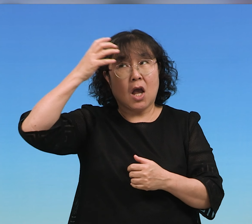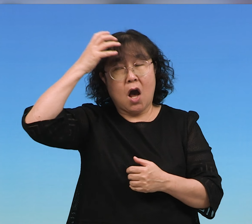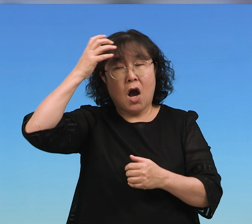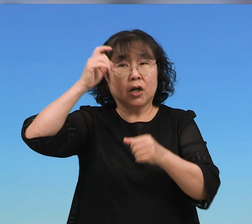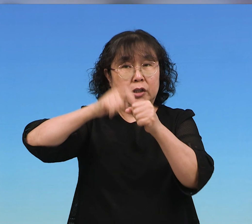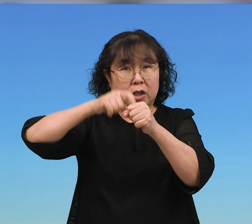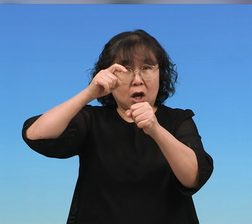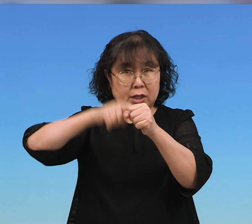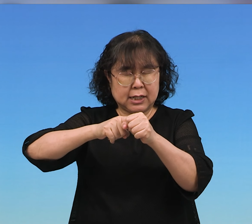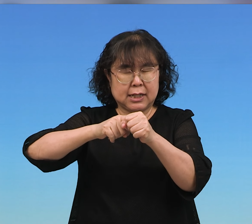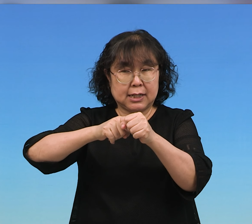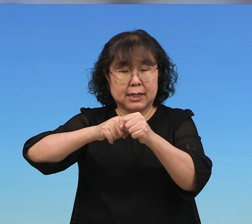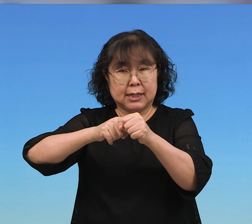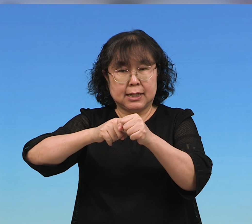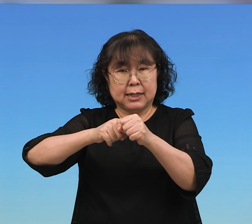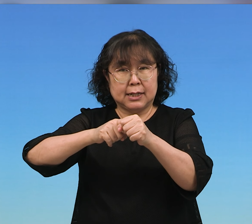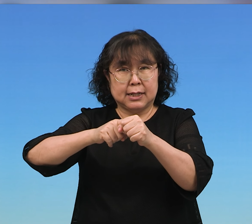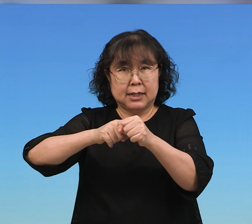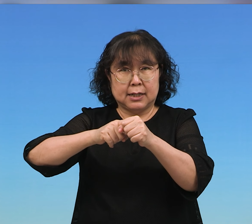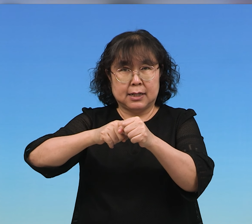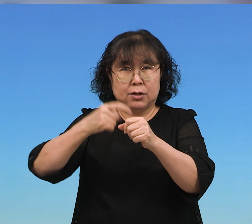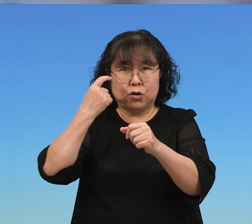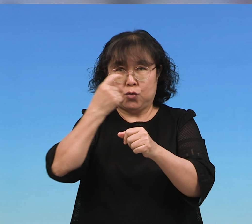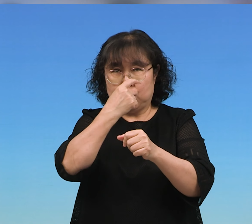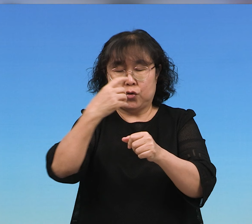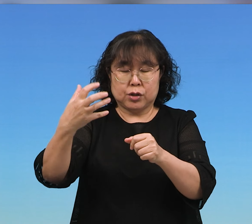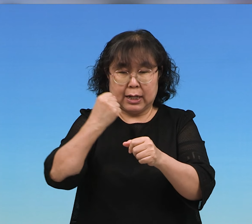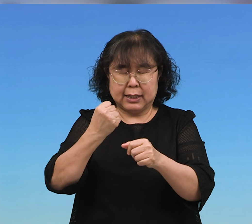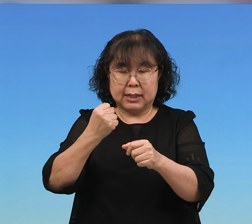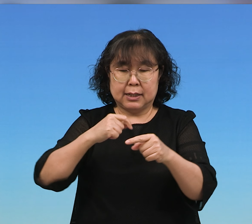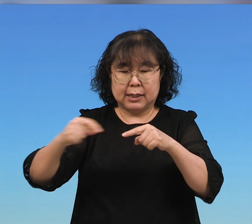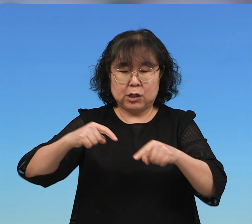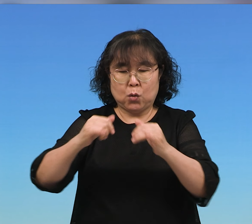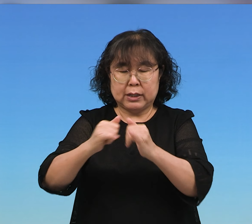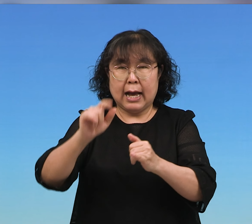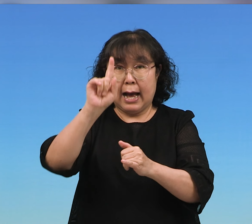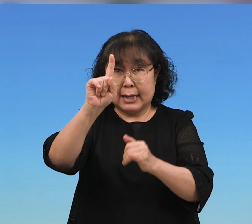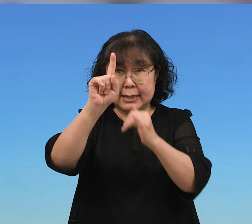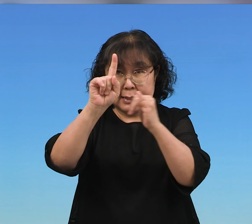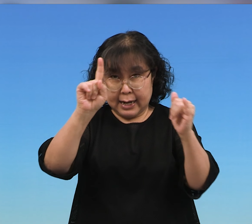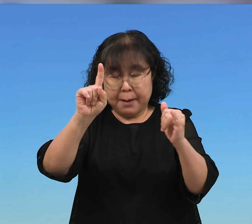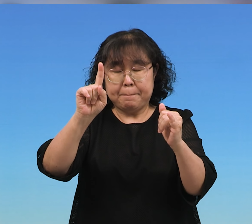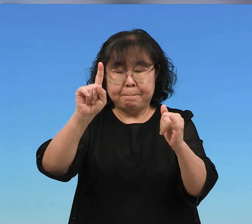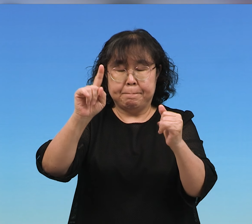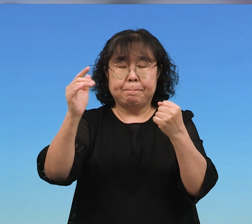그저 영적인 안목과 분별력을 가진 지도자 한 사람의 역량이라는 거예요.